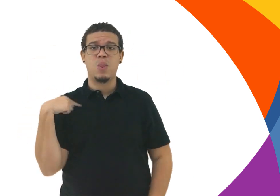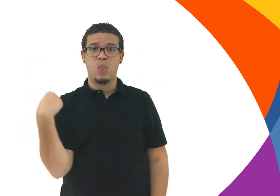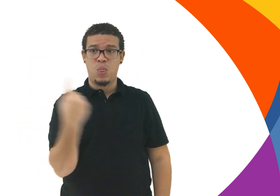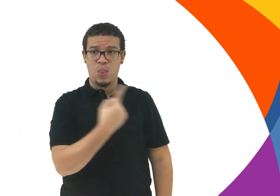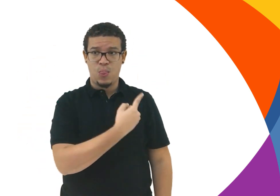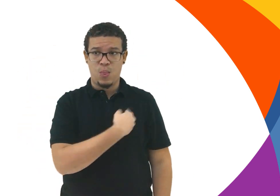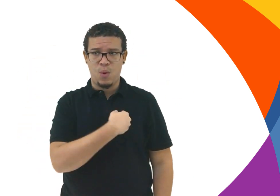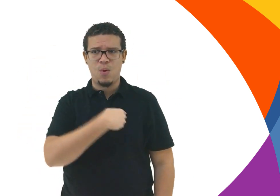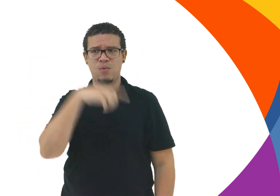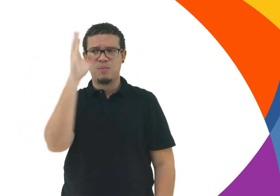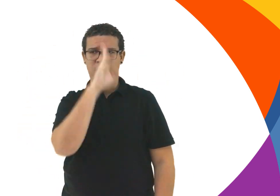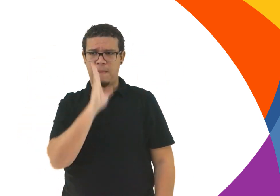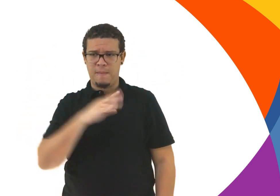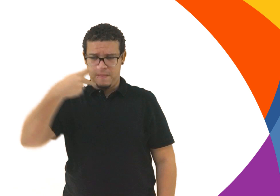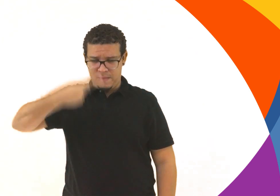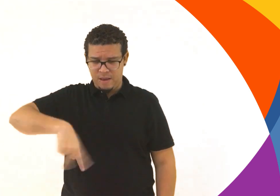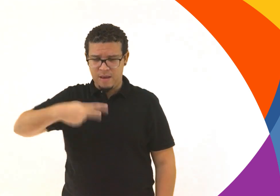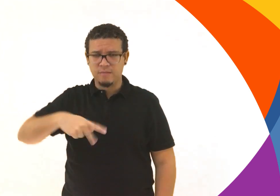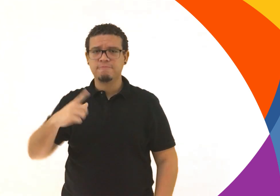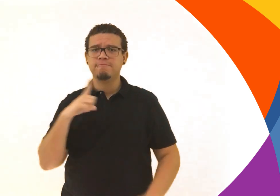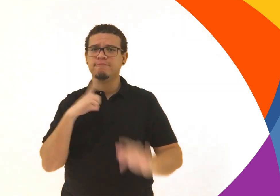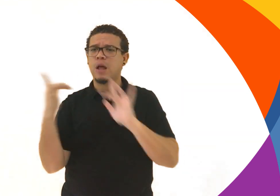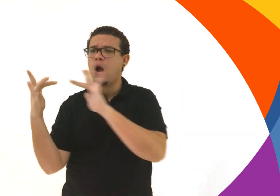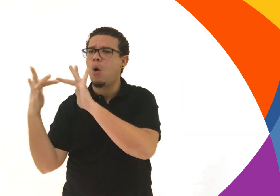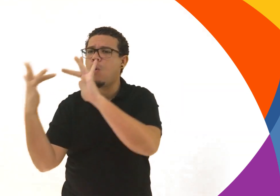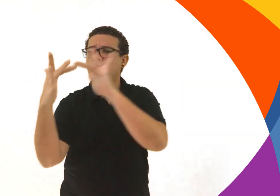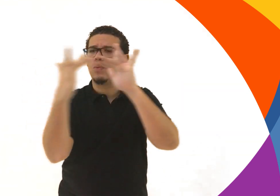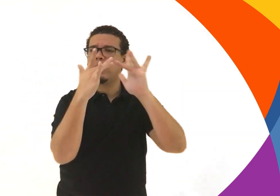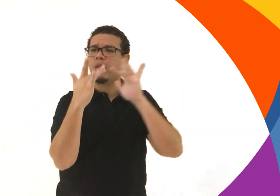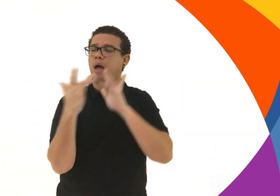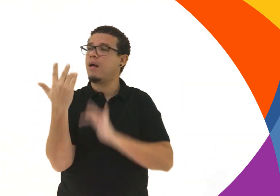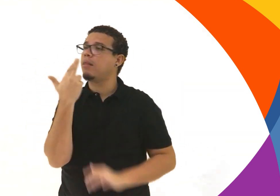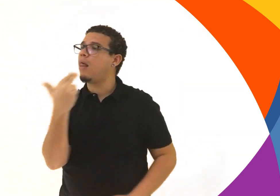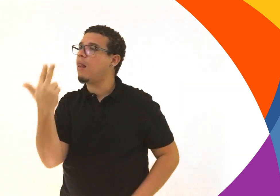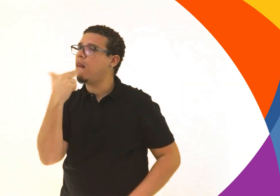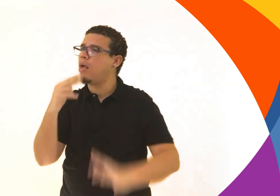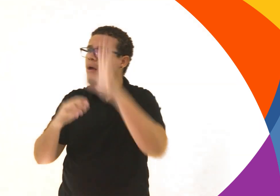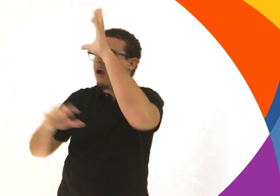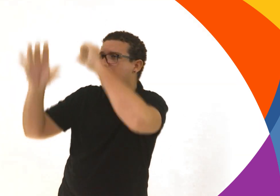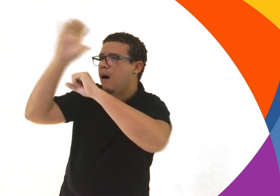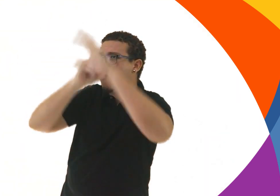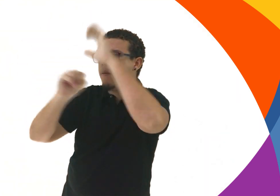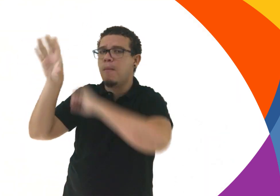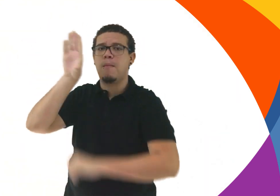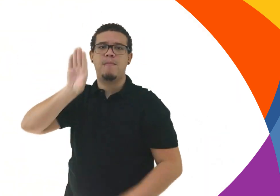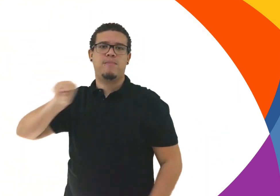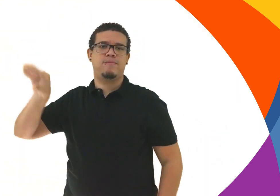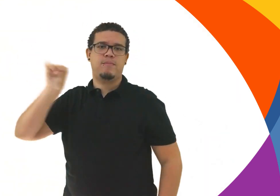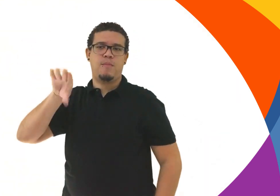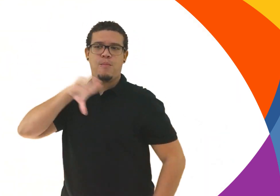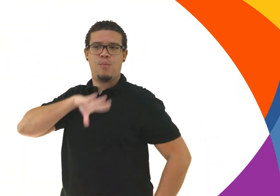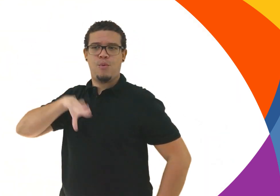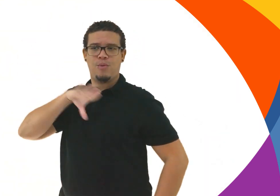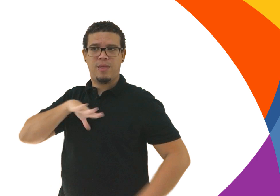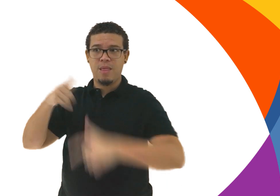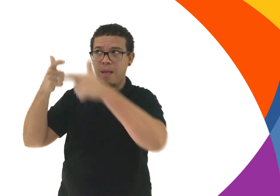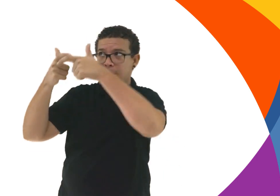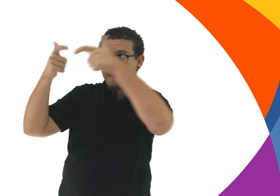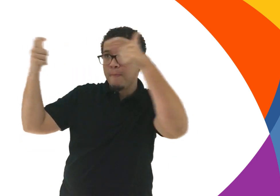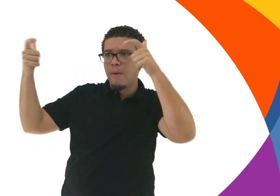totalmente diferente da língua visual. Nós adquirimos a língua portuguesa na interação,